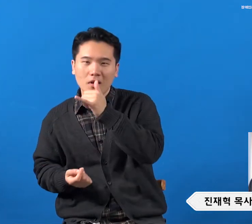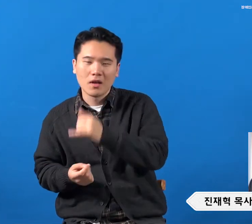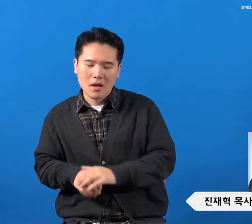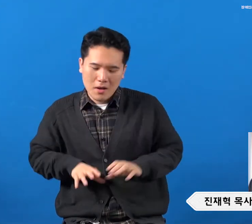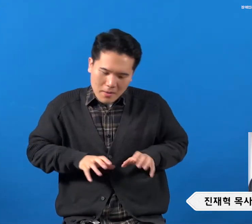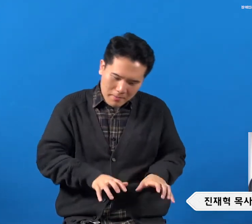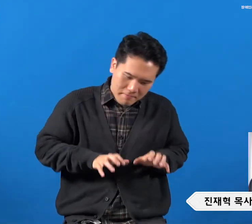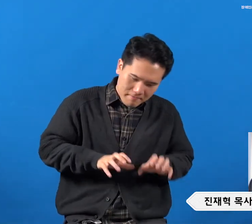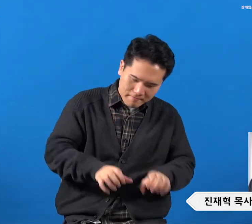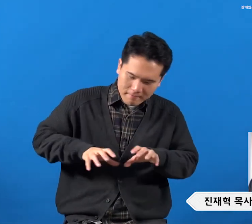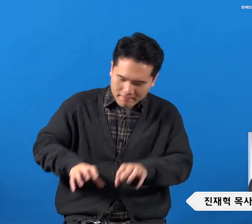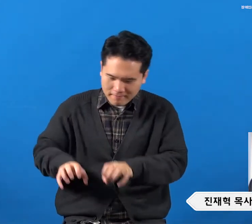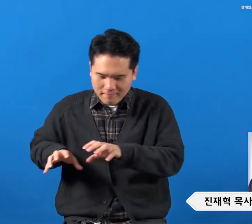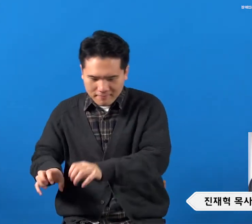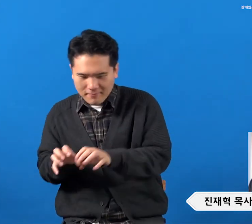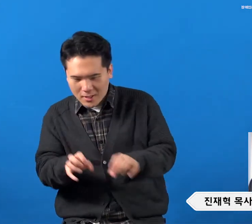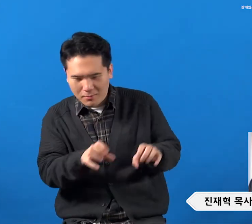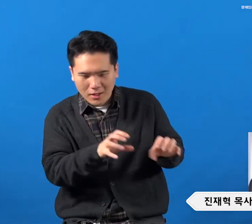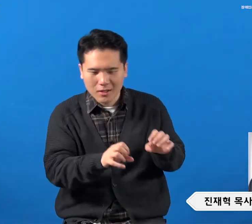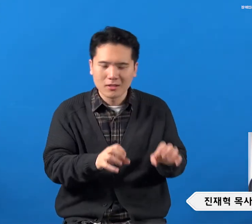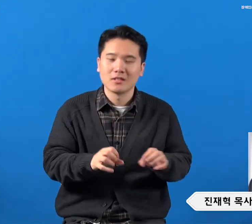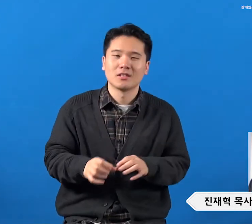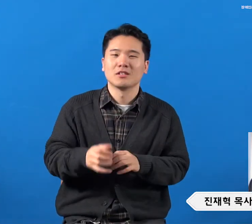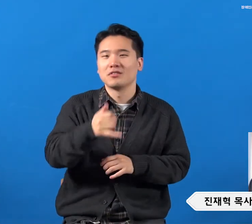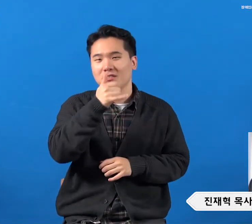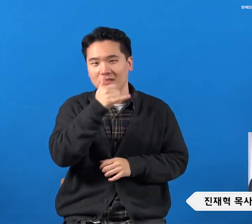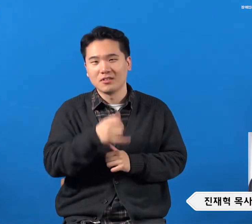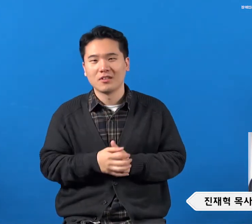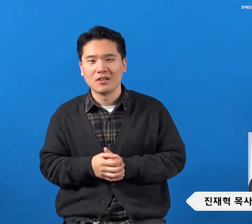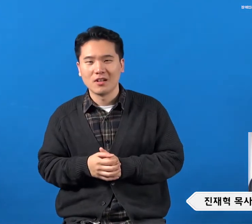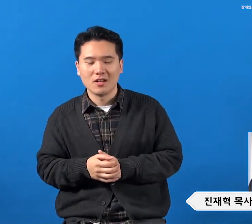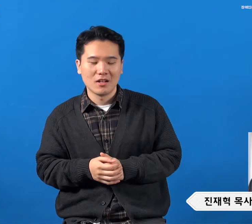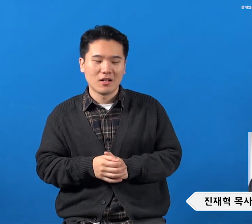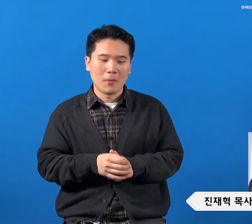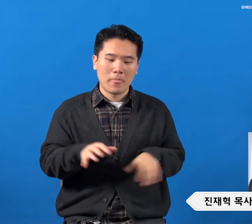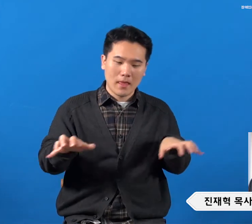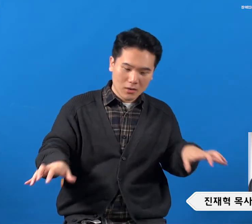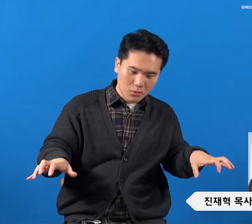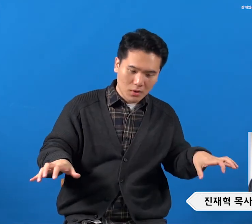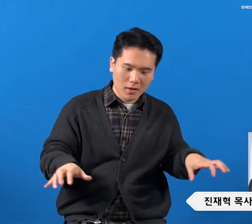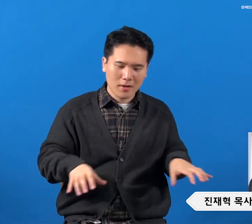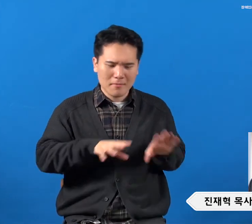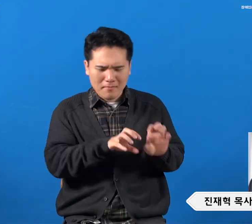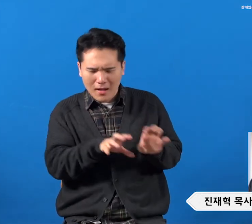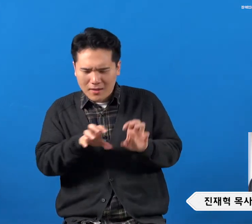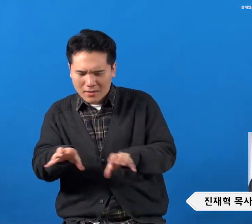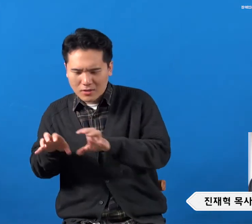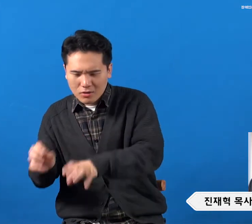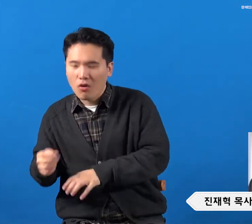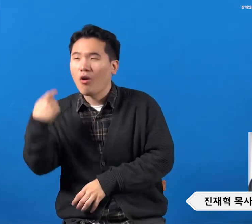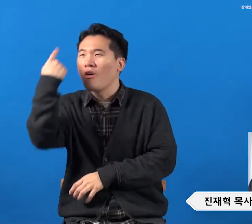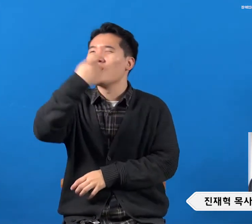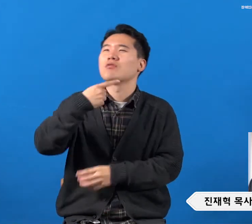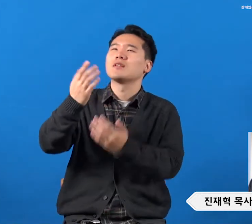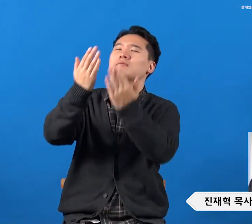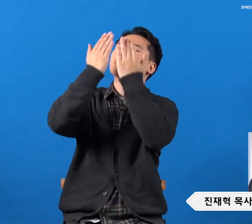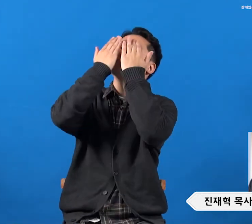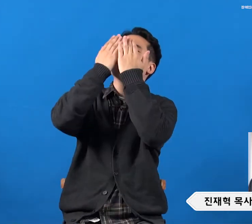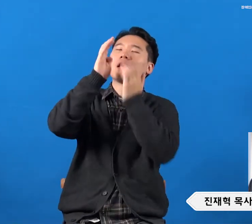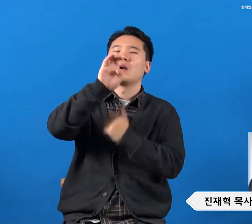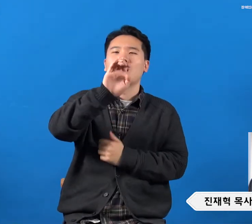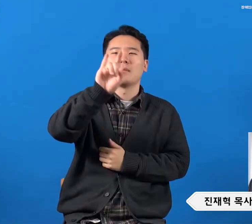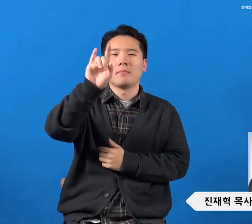겁니다. 보통 양쪽에 2명씩 붙어서 마사지를 합니다. 얼굴에는 팩을